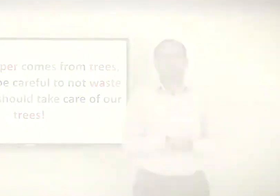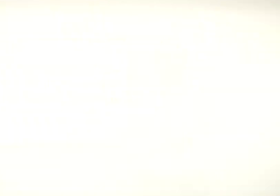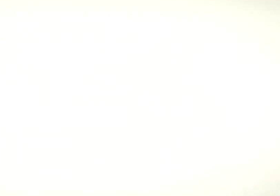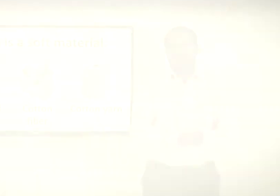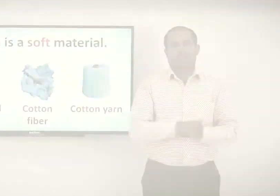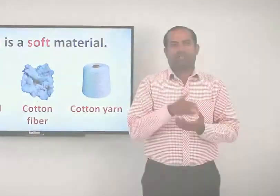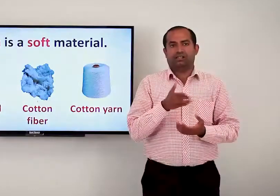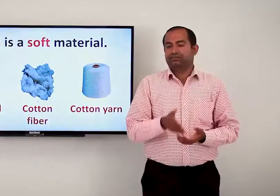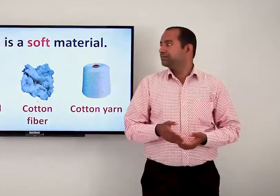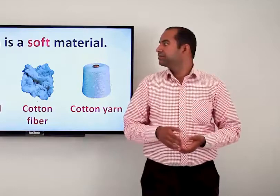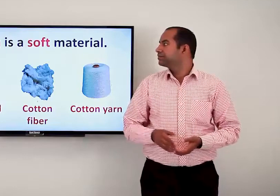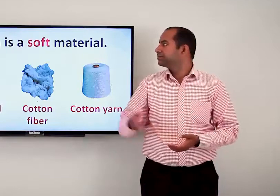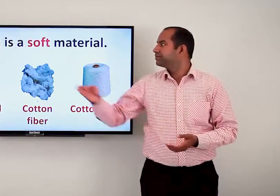ہوں۔